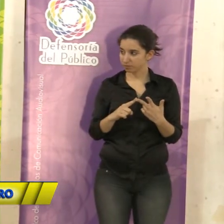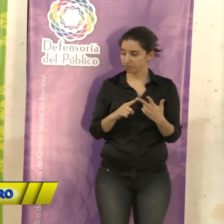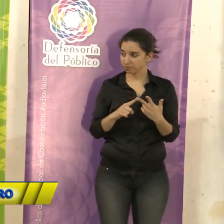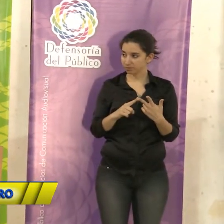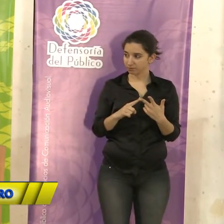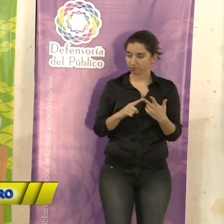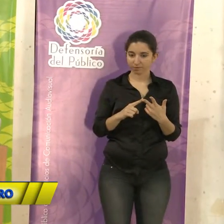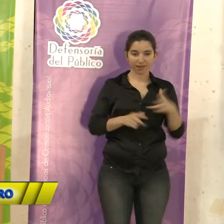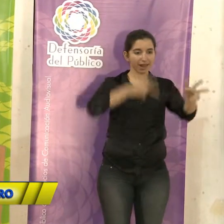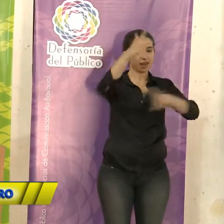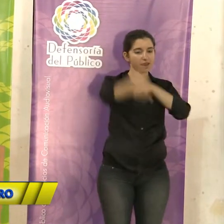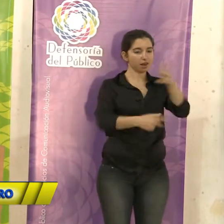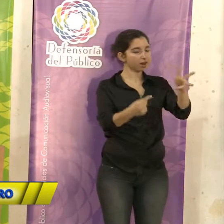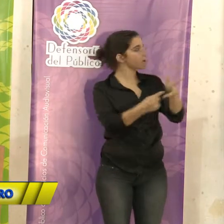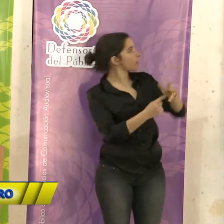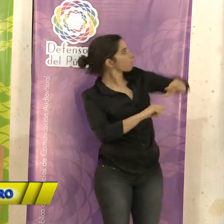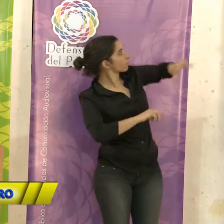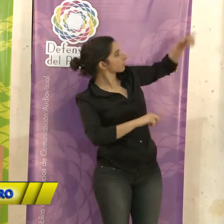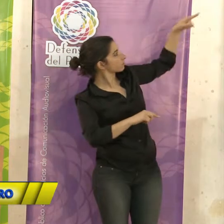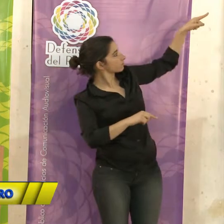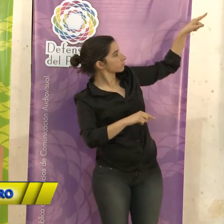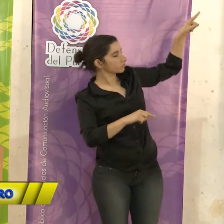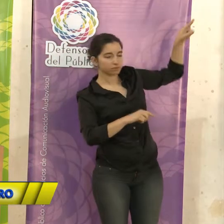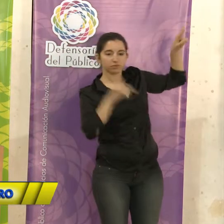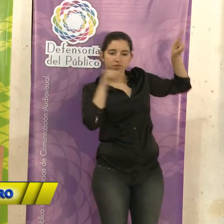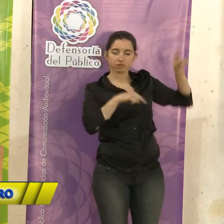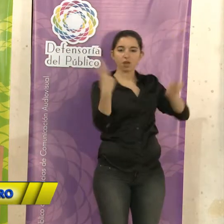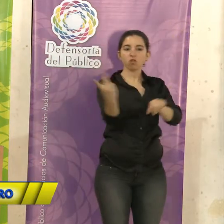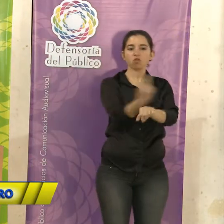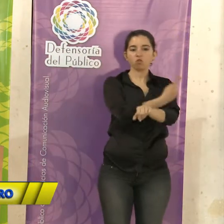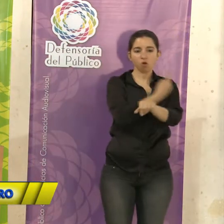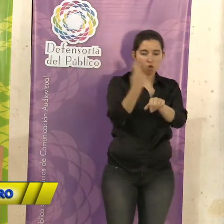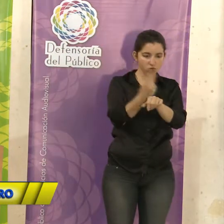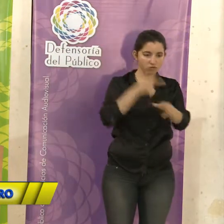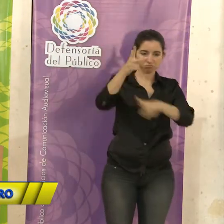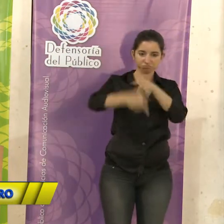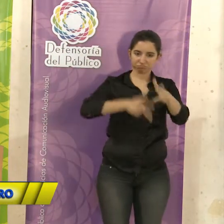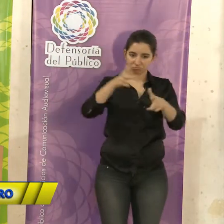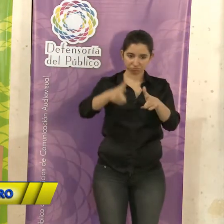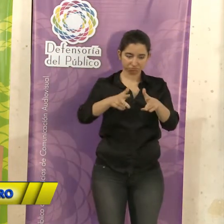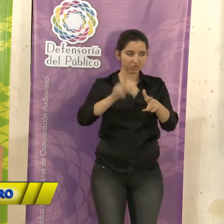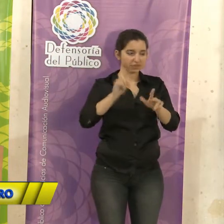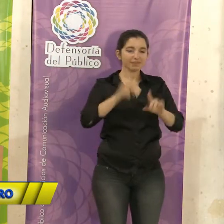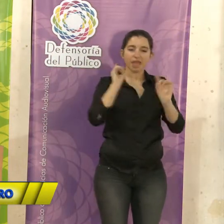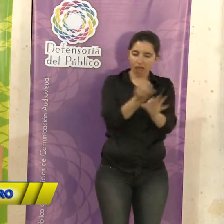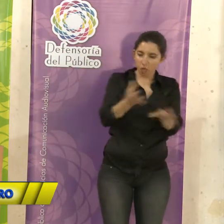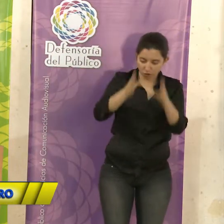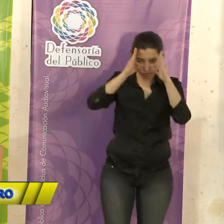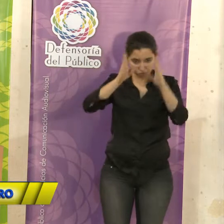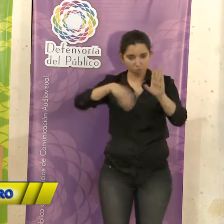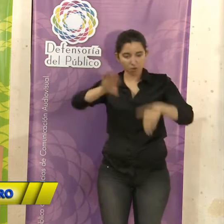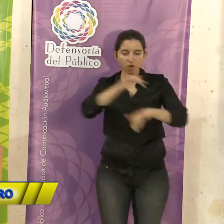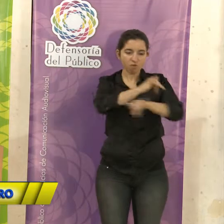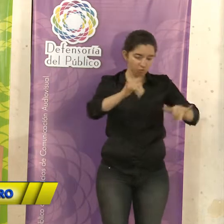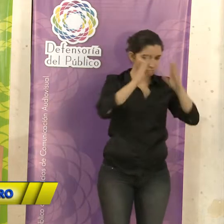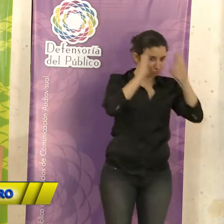El doblaje de lenguas de señas. Los canales deberán tener 2 horas de programación con prioridad de los ciclos educativos, los informativos,